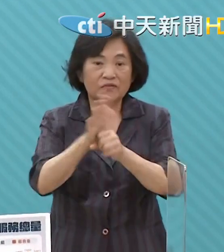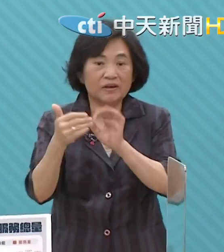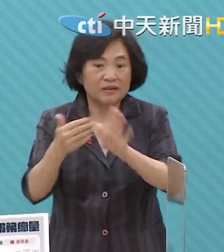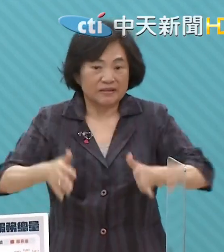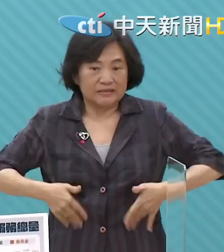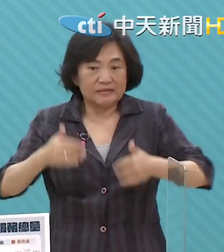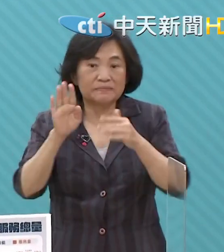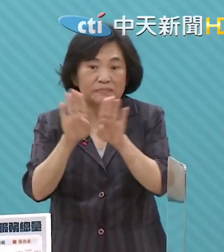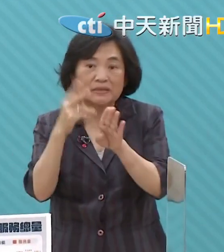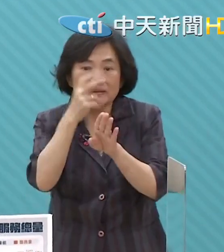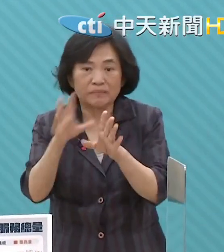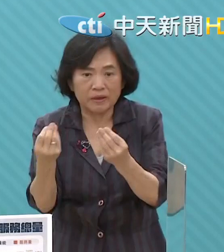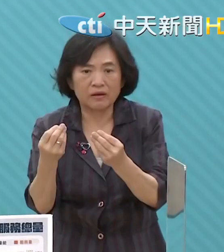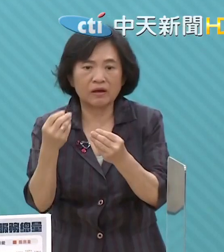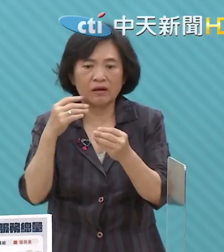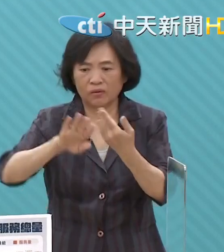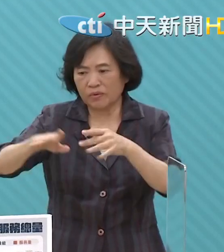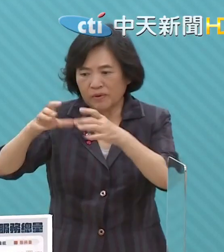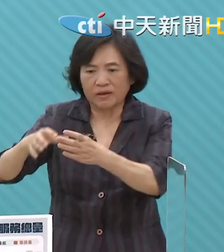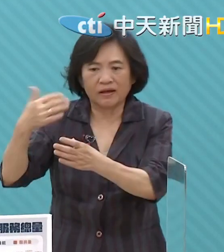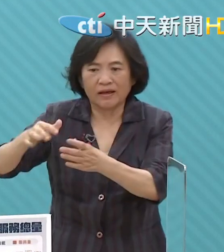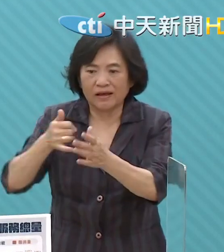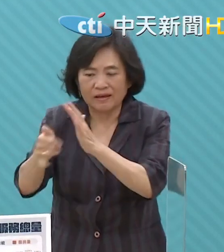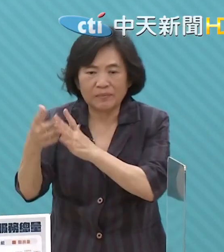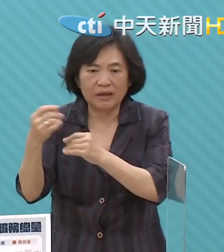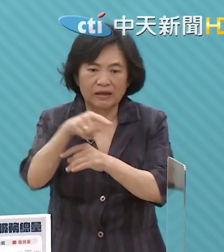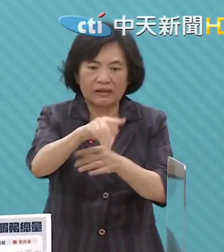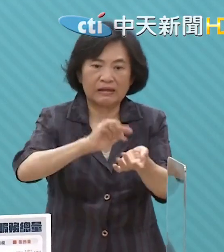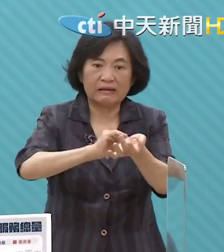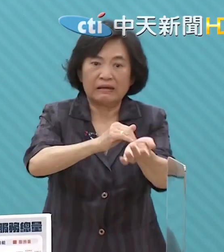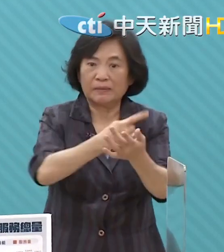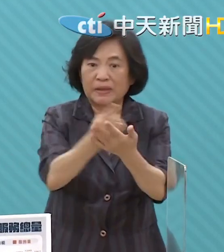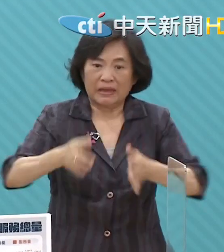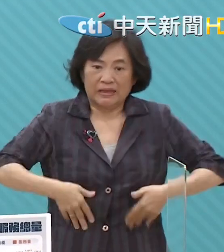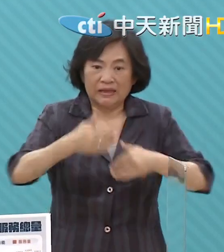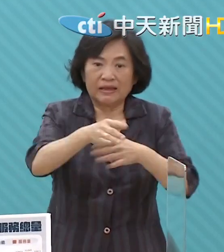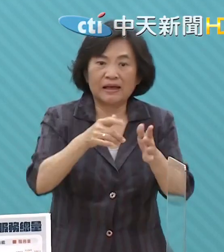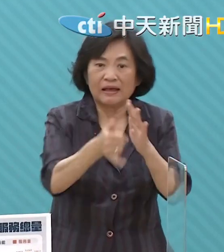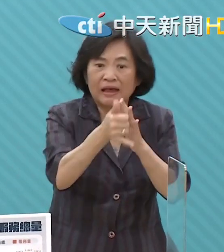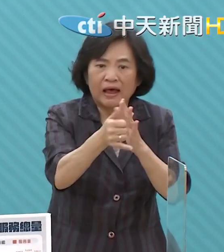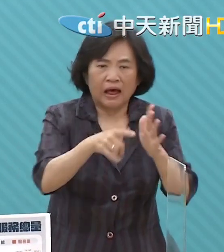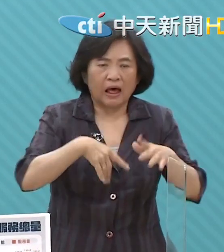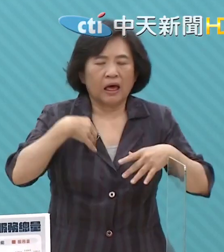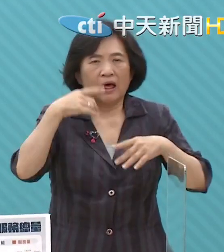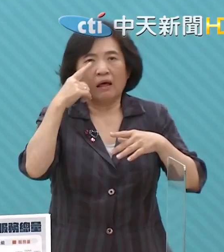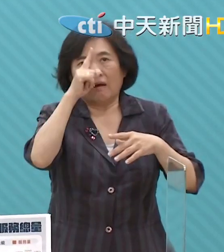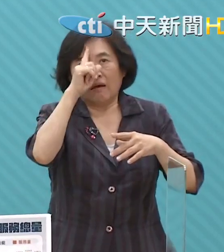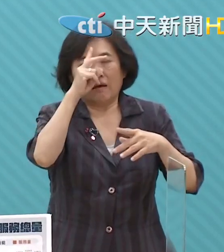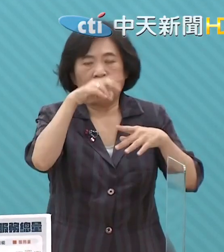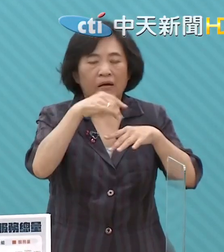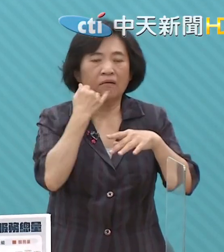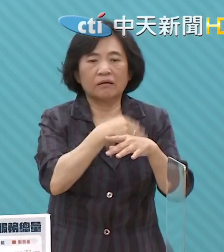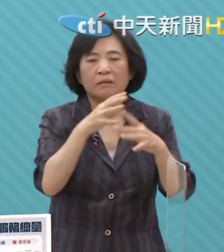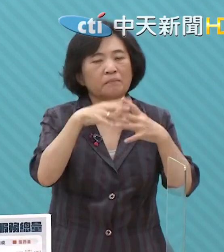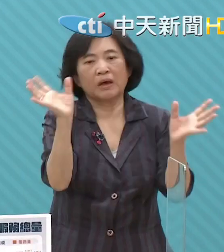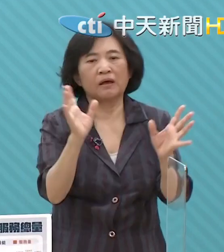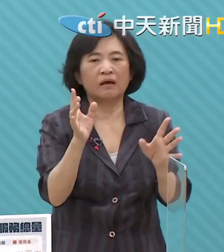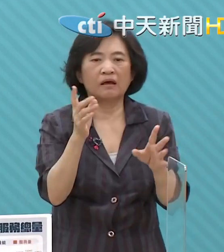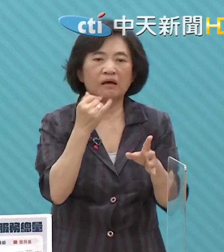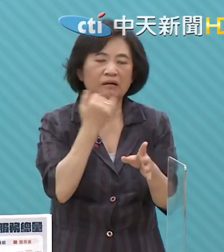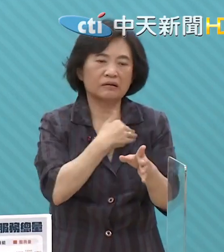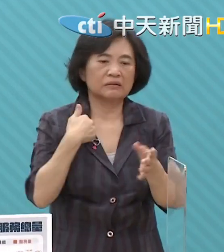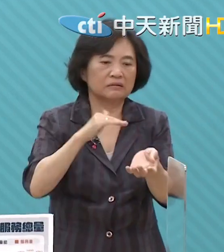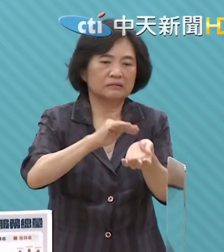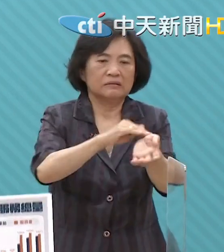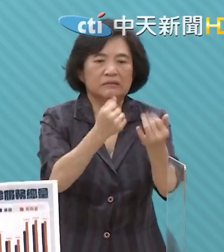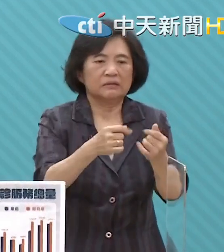诊，2-3下急诊就垮掉了，通常急诊一垮掉，你知道后面那个住院系统也跟着垮掉